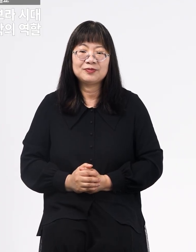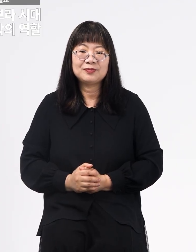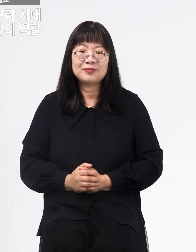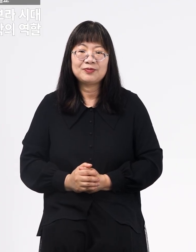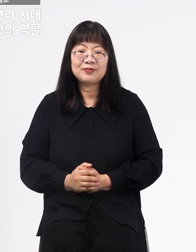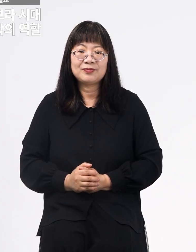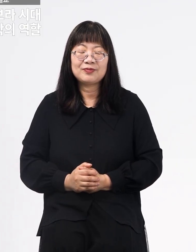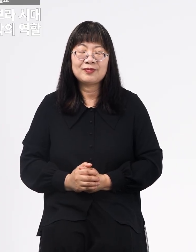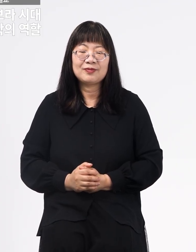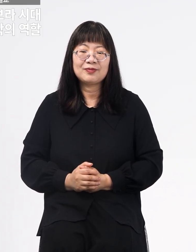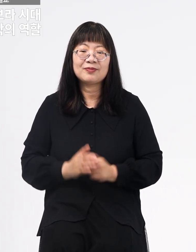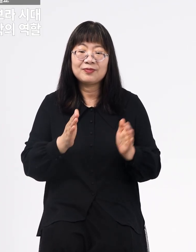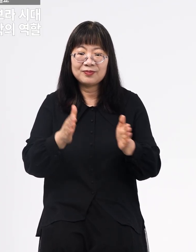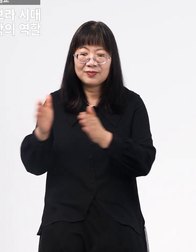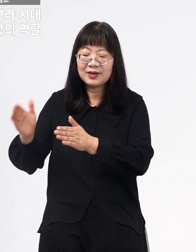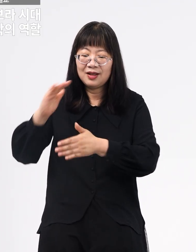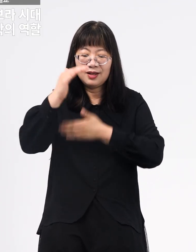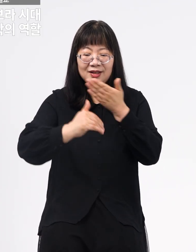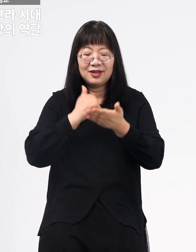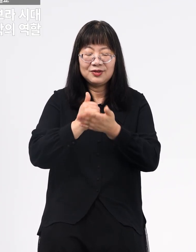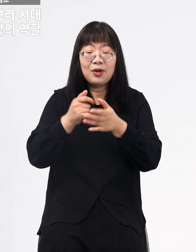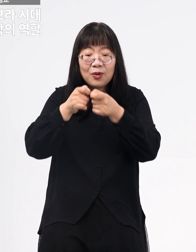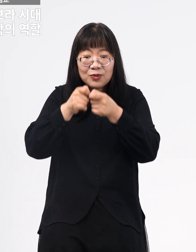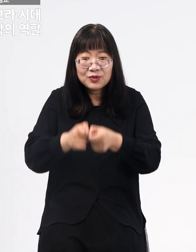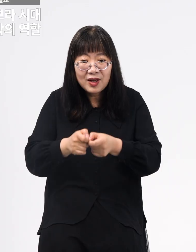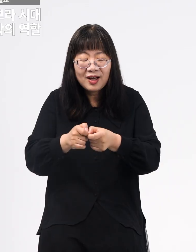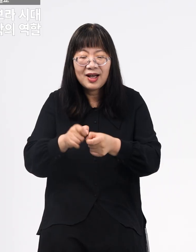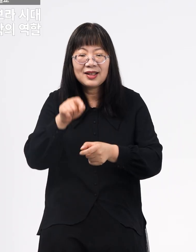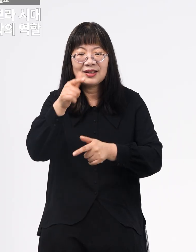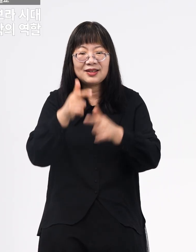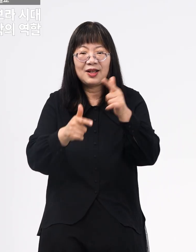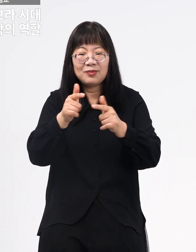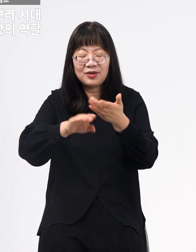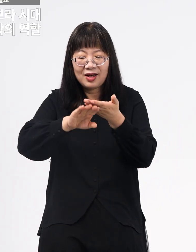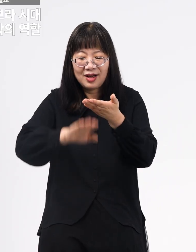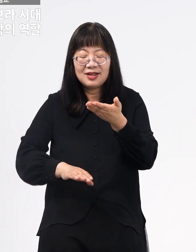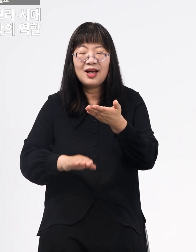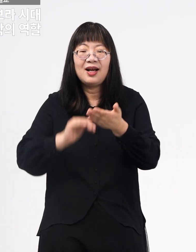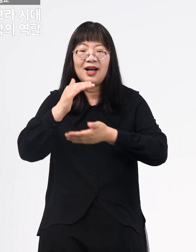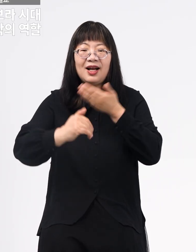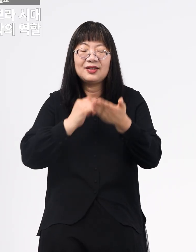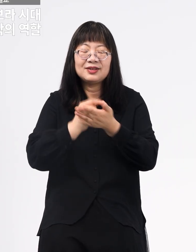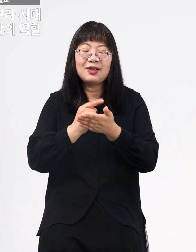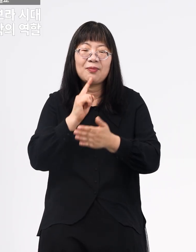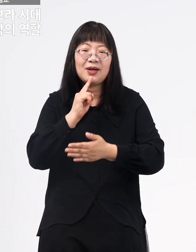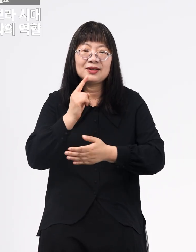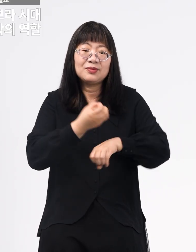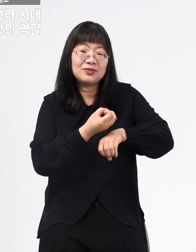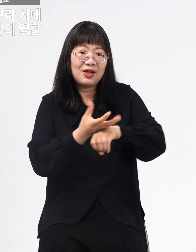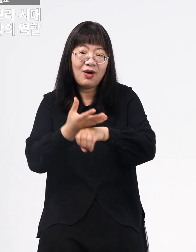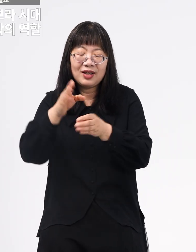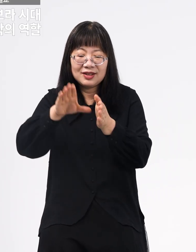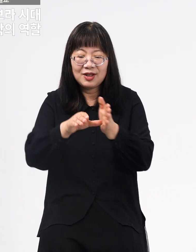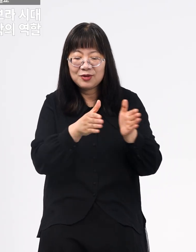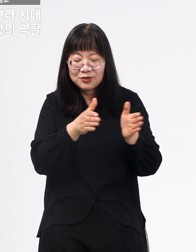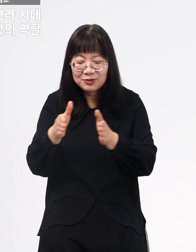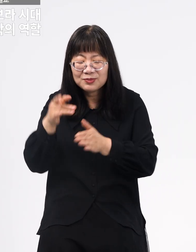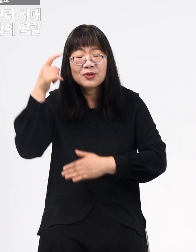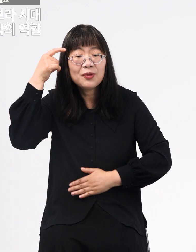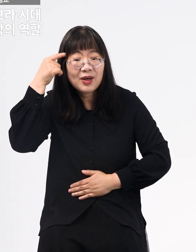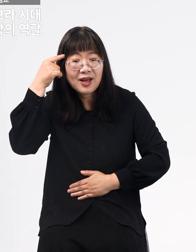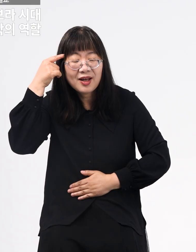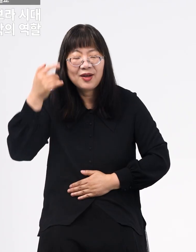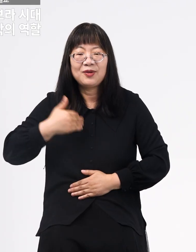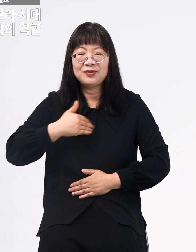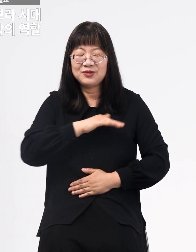자, 그러면 하나님께서 어떻게 구체적으로 그 나무 아래 말씀을 들려줌으로써 시대를